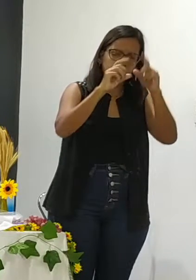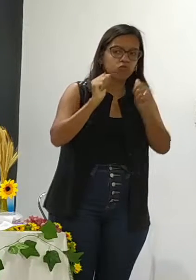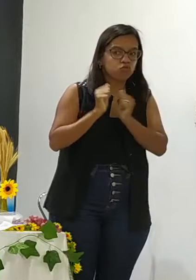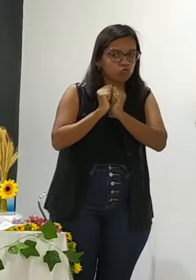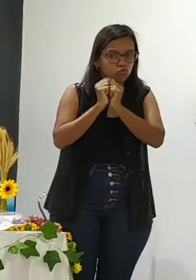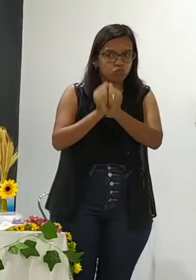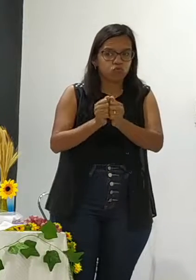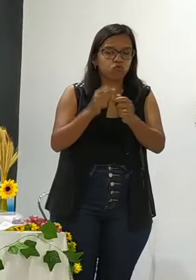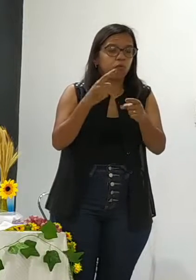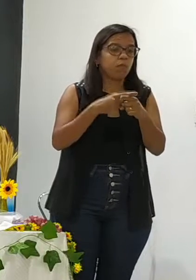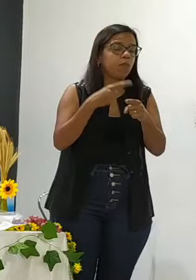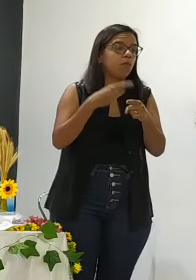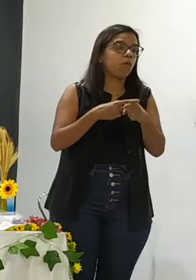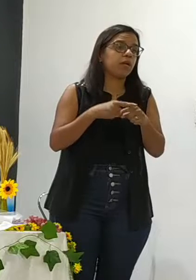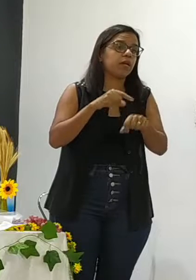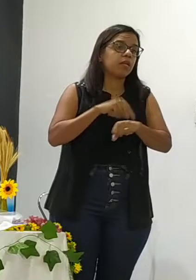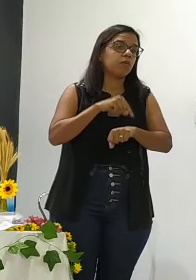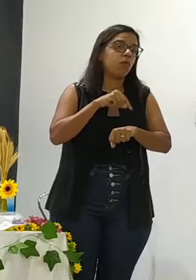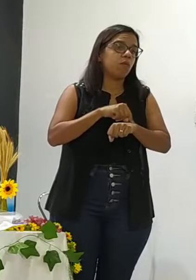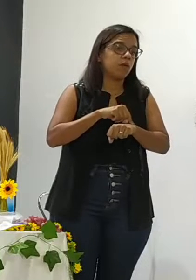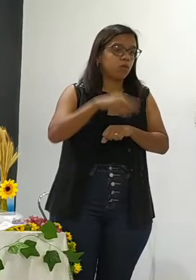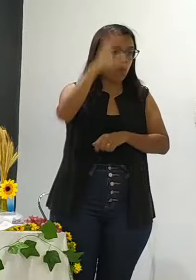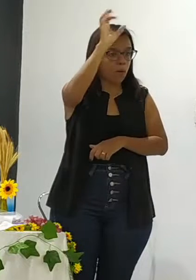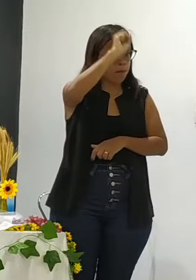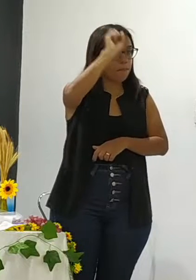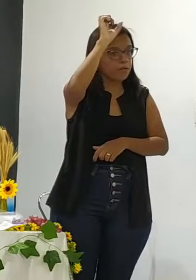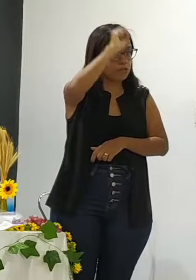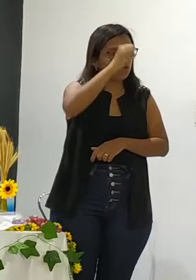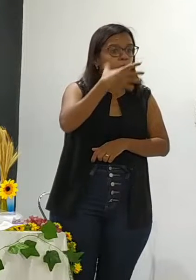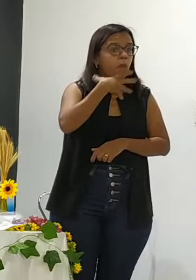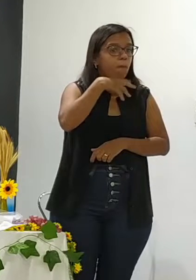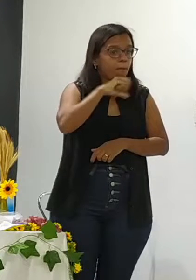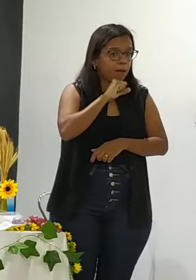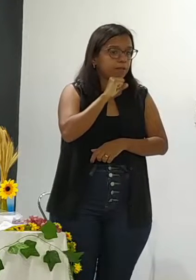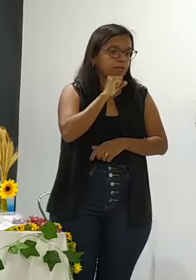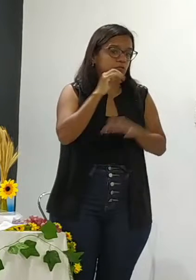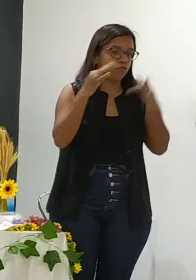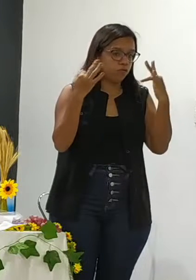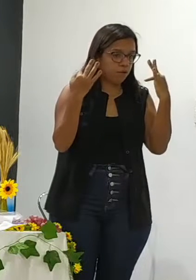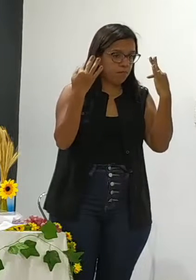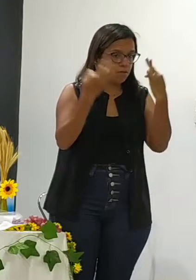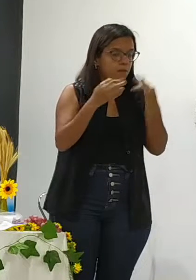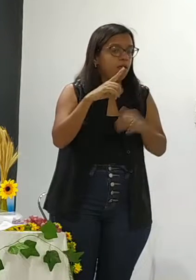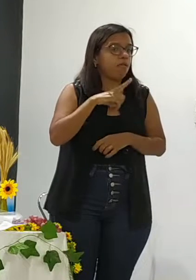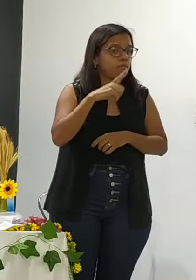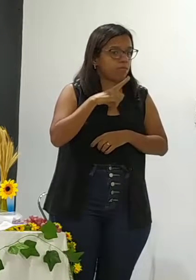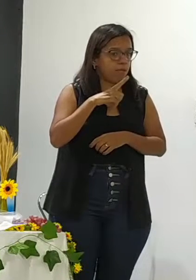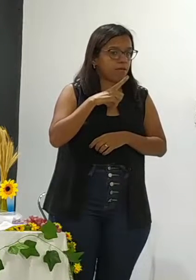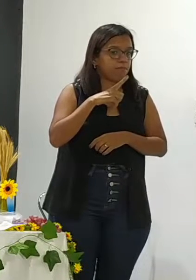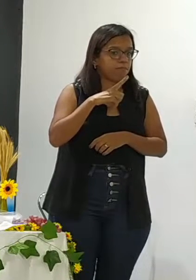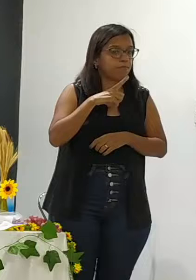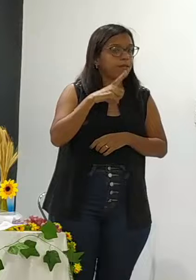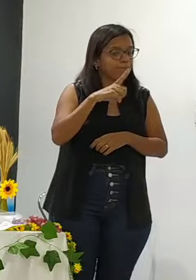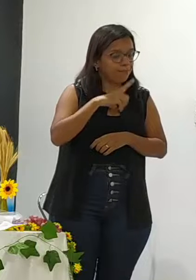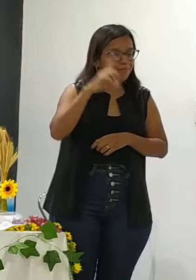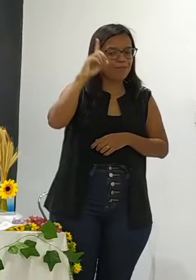quê? Porque a partir daquele momento eu aprendi que o pai de família, ele tem que botar Deus no